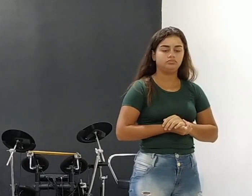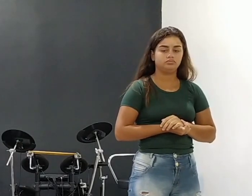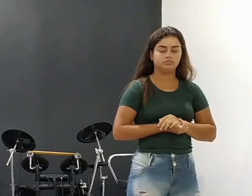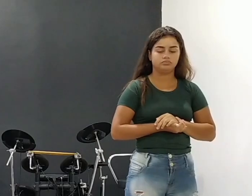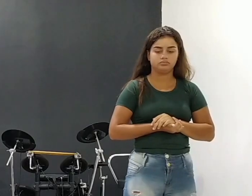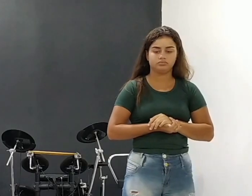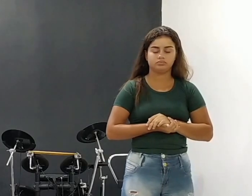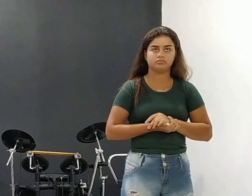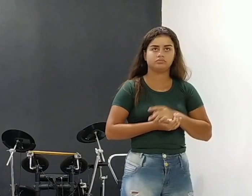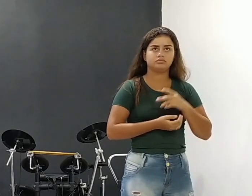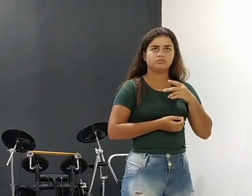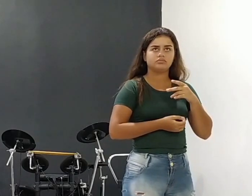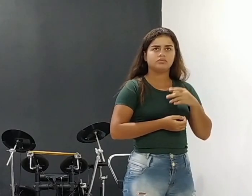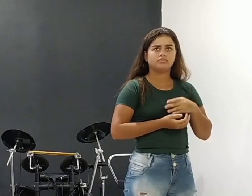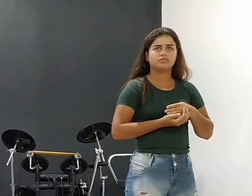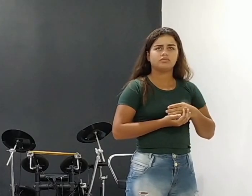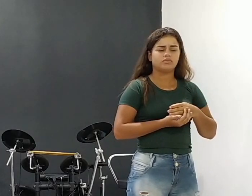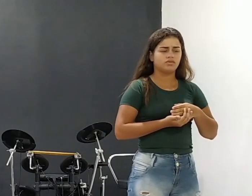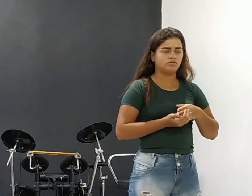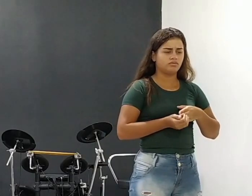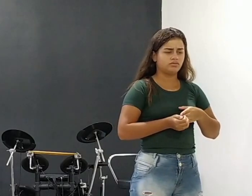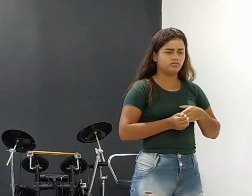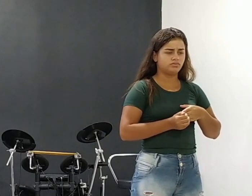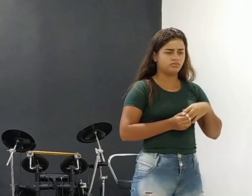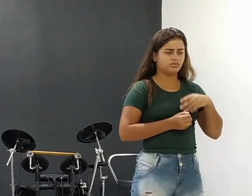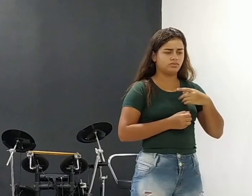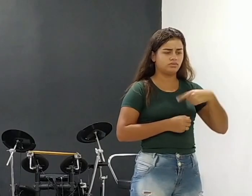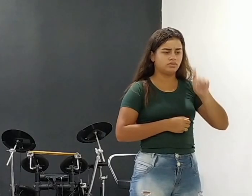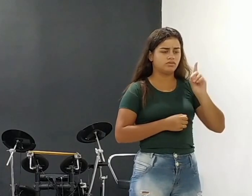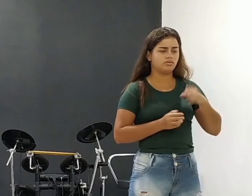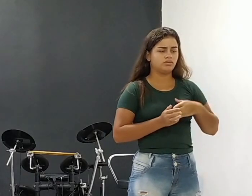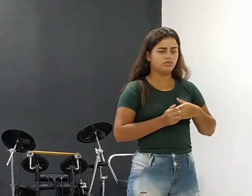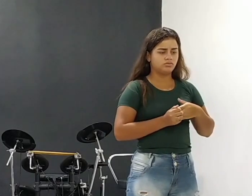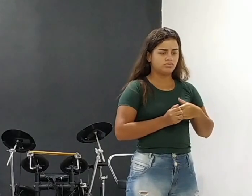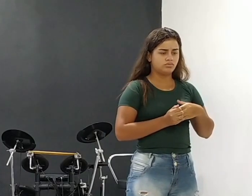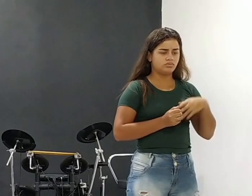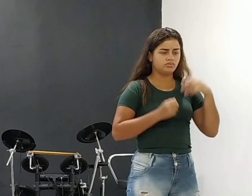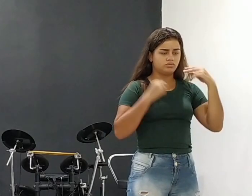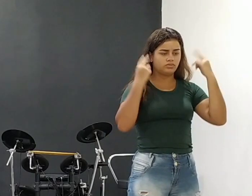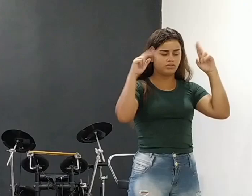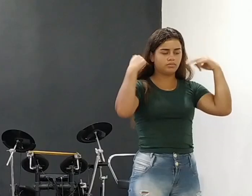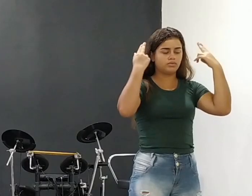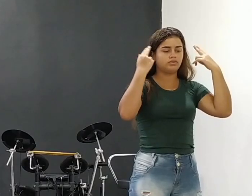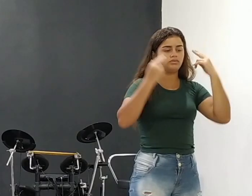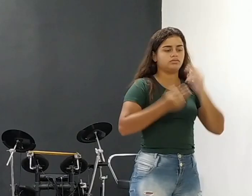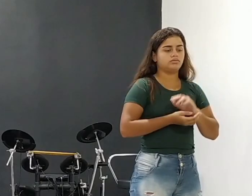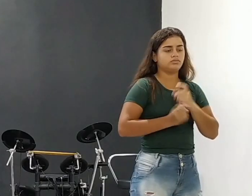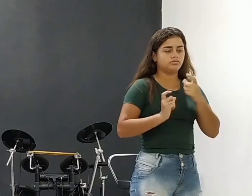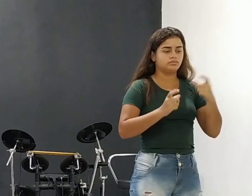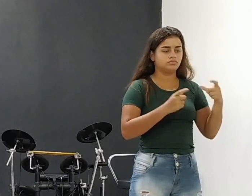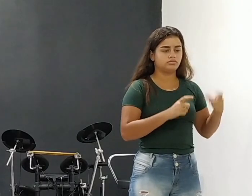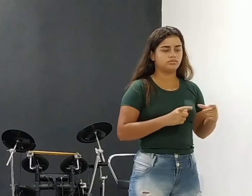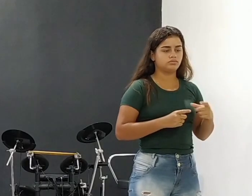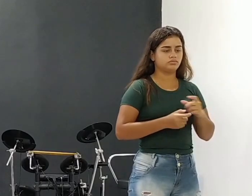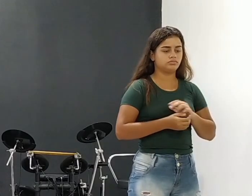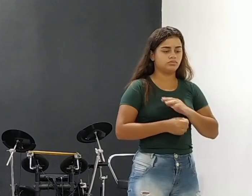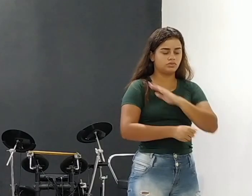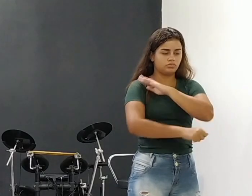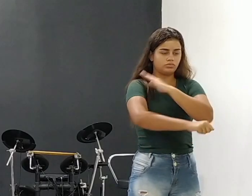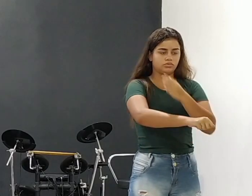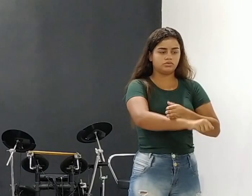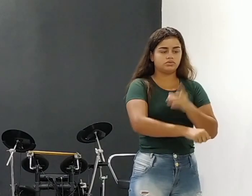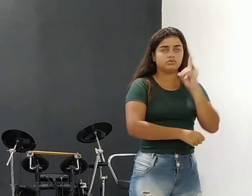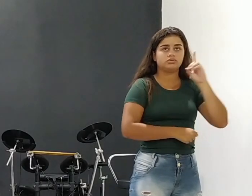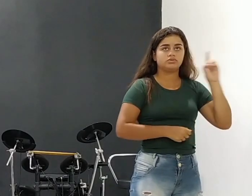assim: e levando o rebanho para o lado ocidental do deserto, chegou ao monte de Deus, ao